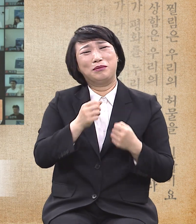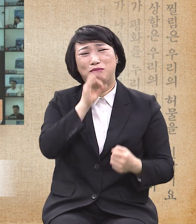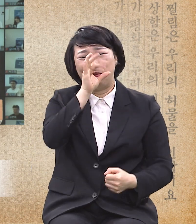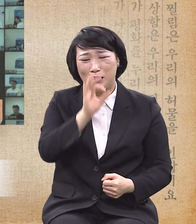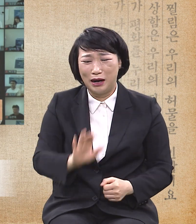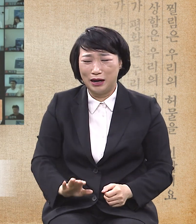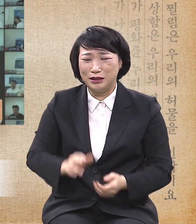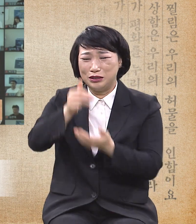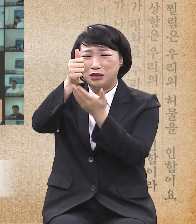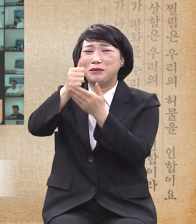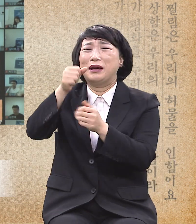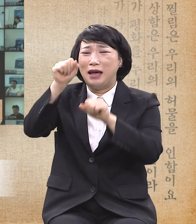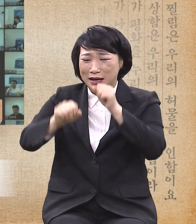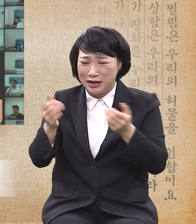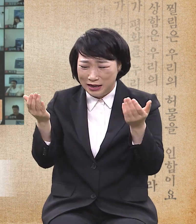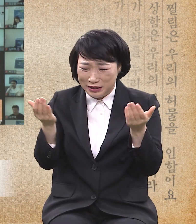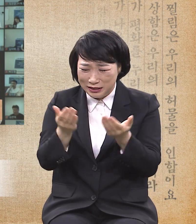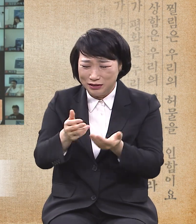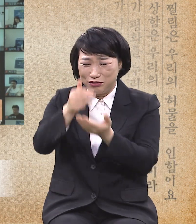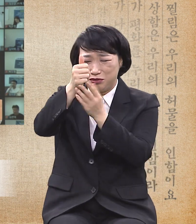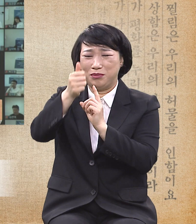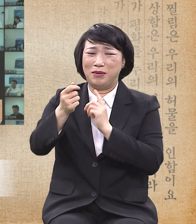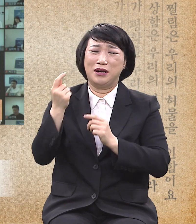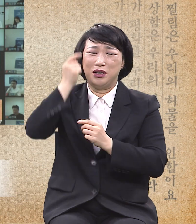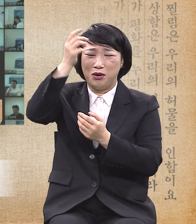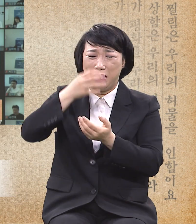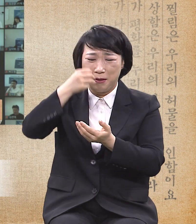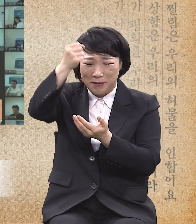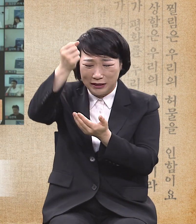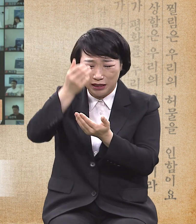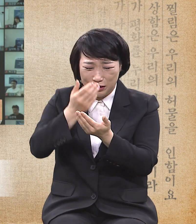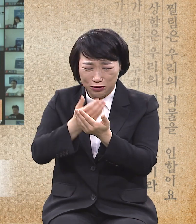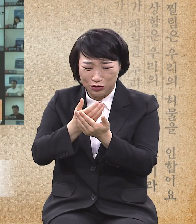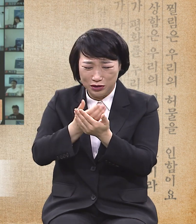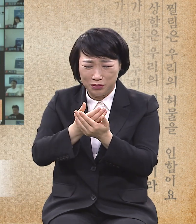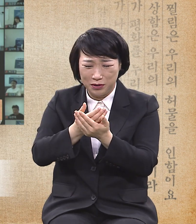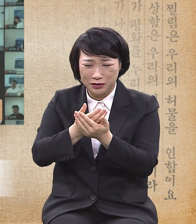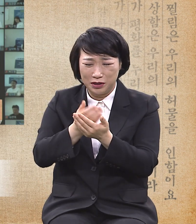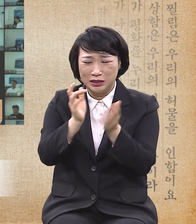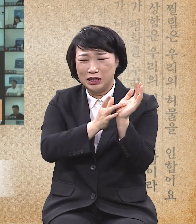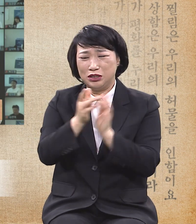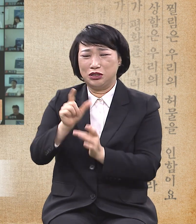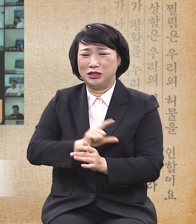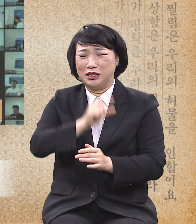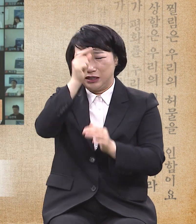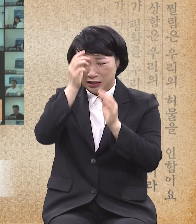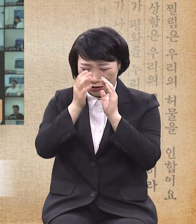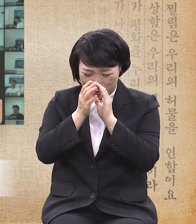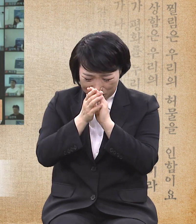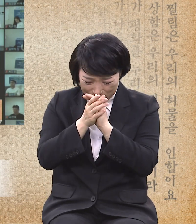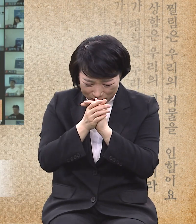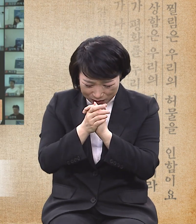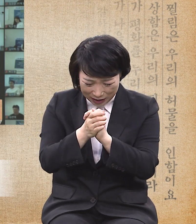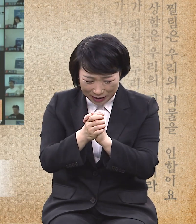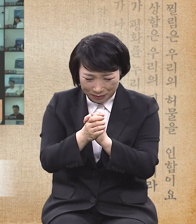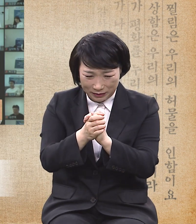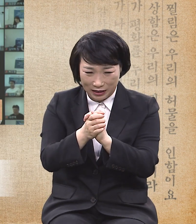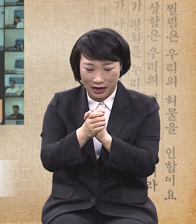없으나 주가 하셨습니다. 주만 영광을 받으시옵소서. 예수님